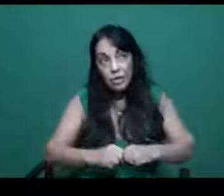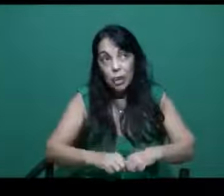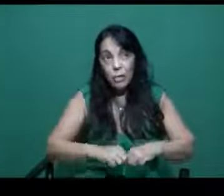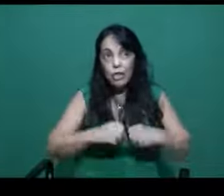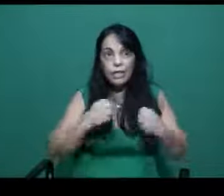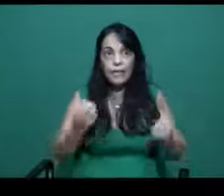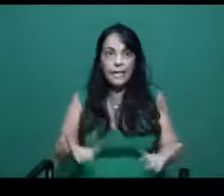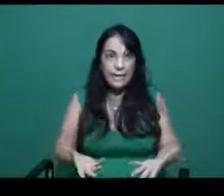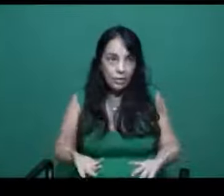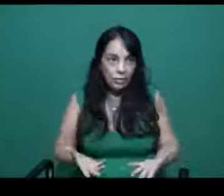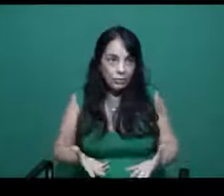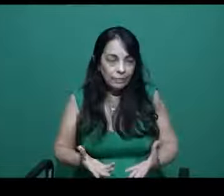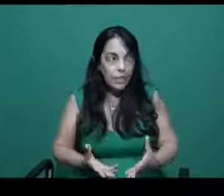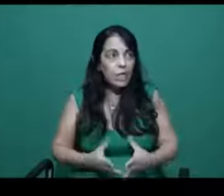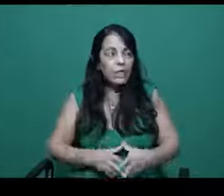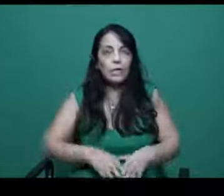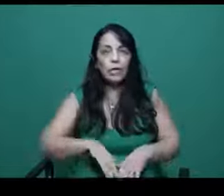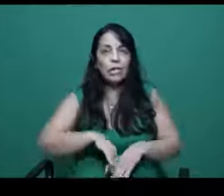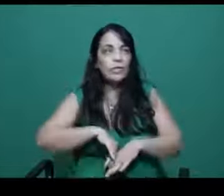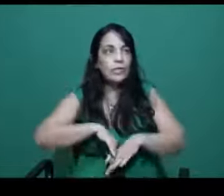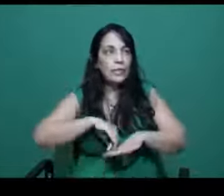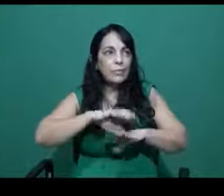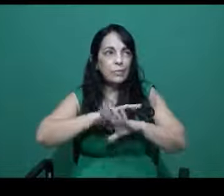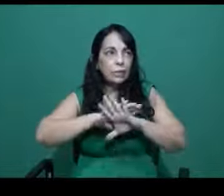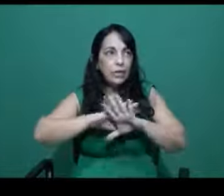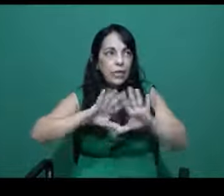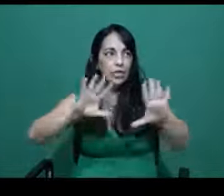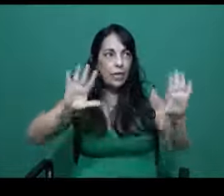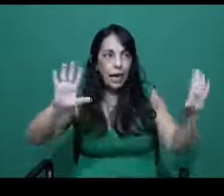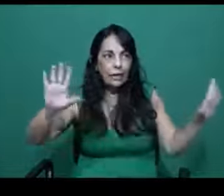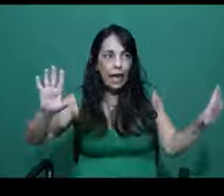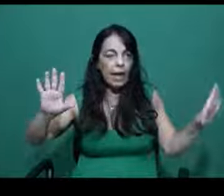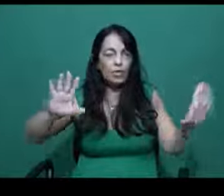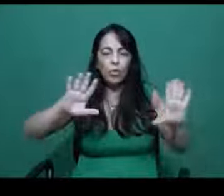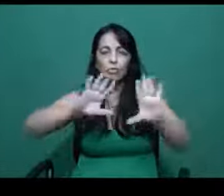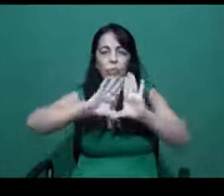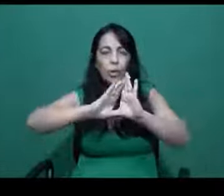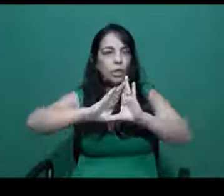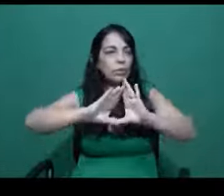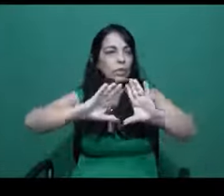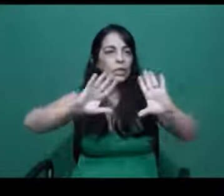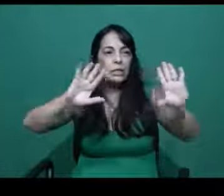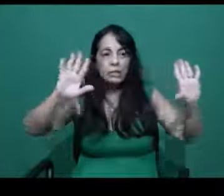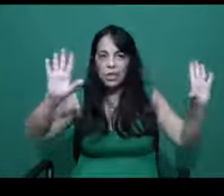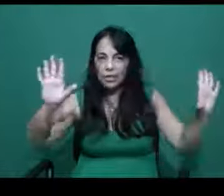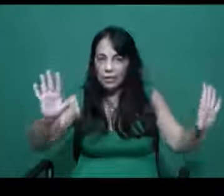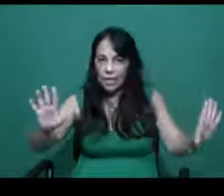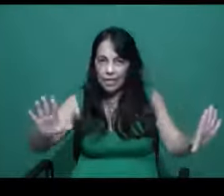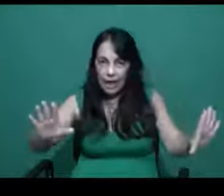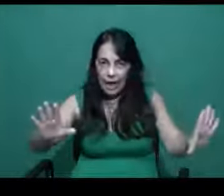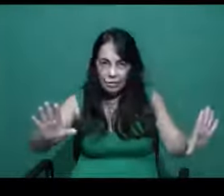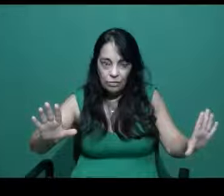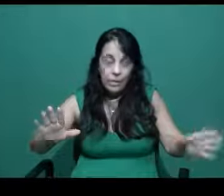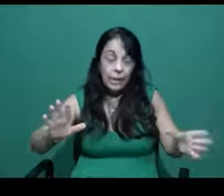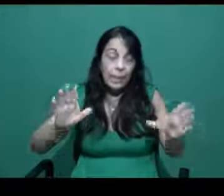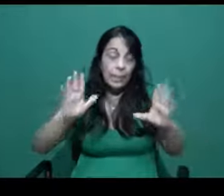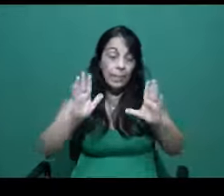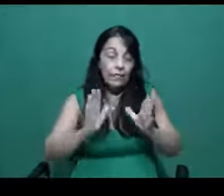uma motivação. Então nós fizemos um grande cartaz com um bolo lindo de aniversário para fazer